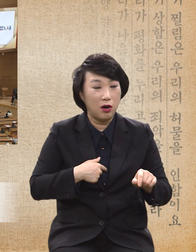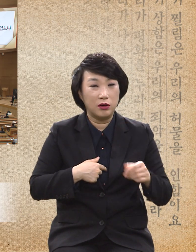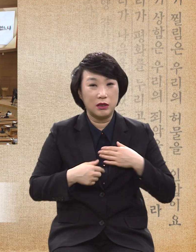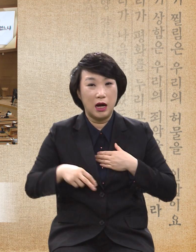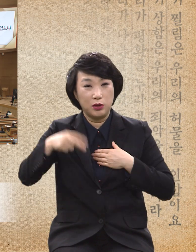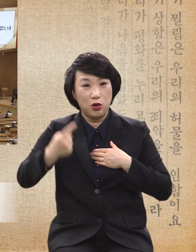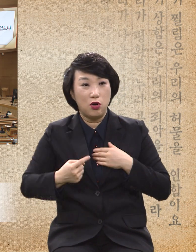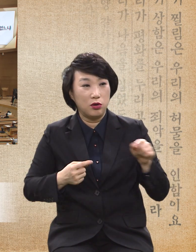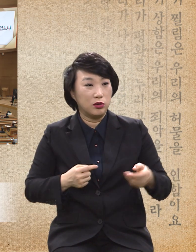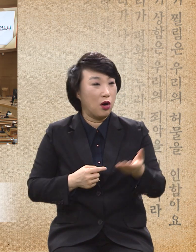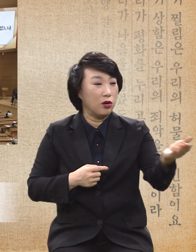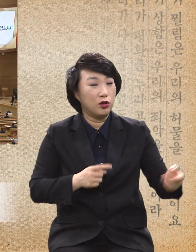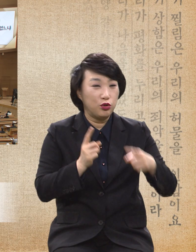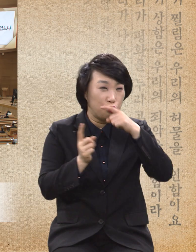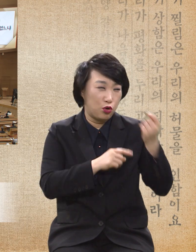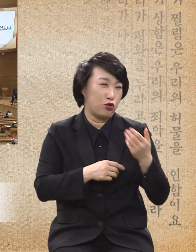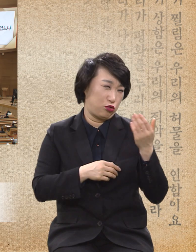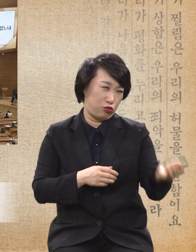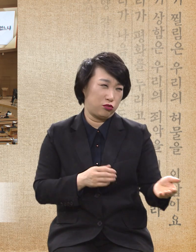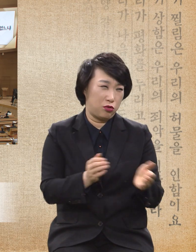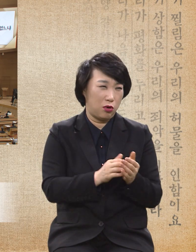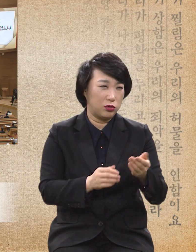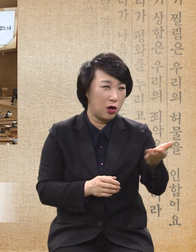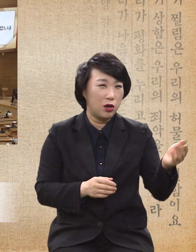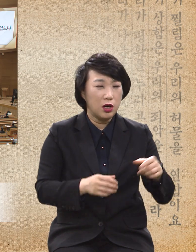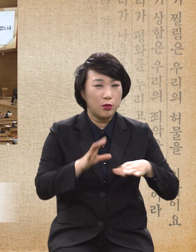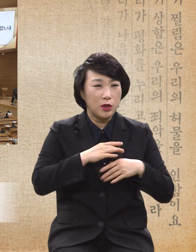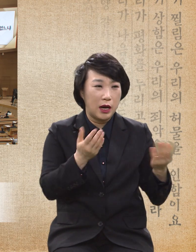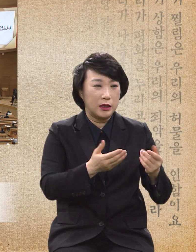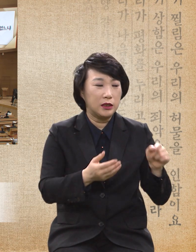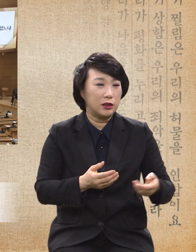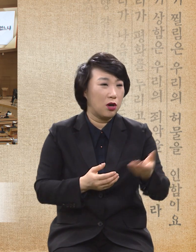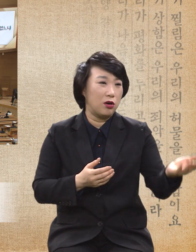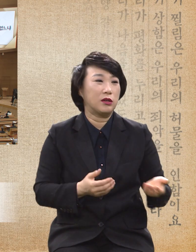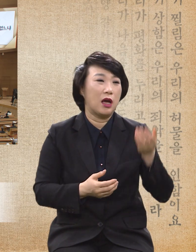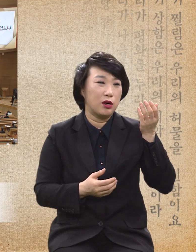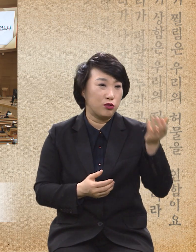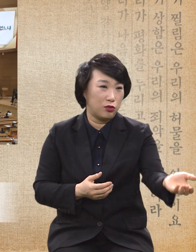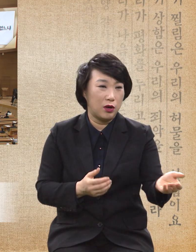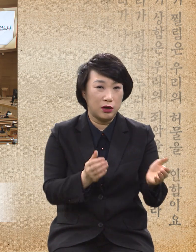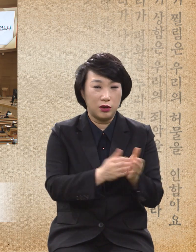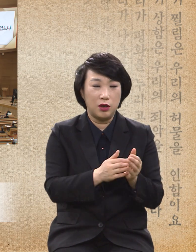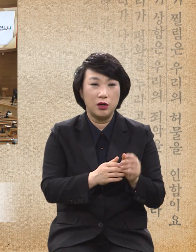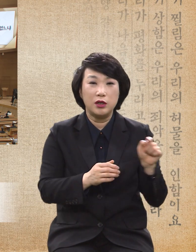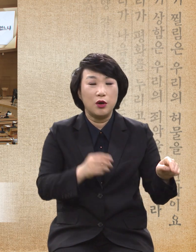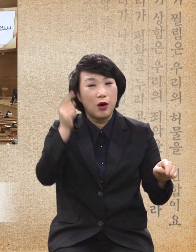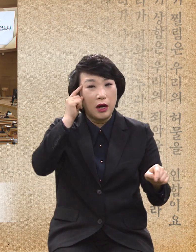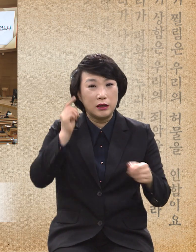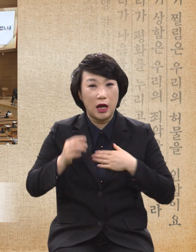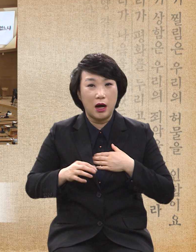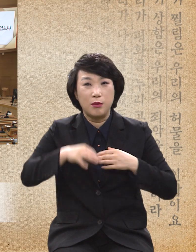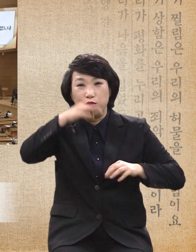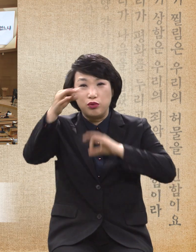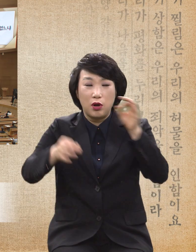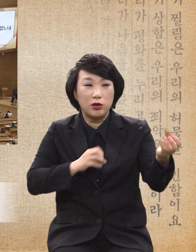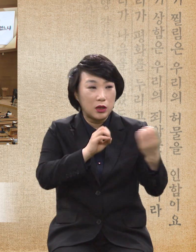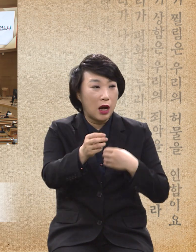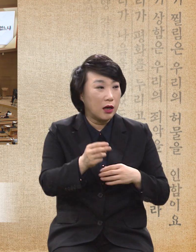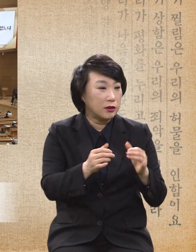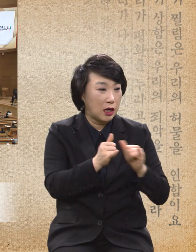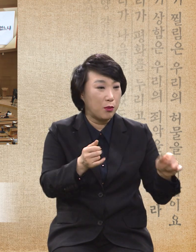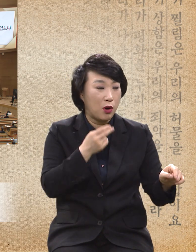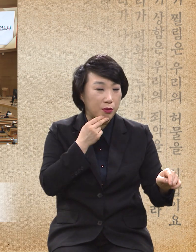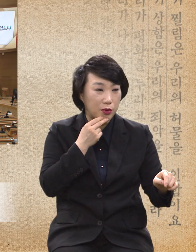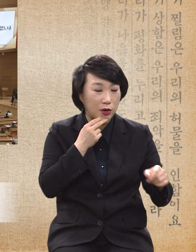나도 유혹을 그들에게 택하여 주며 그 무서워하는 것을 그들에게 임하게 하리니 이는 내가 불러도 대답하는 자